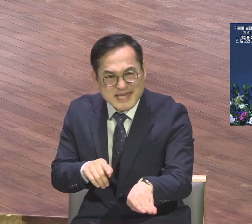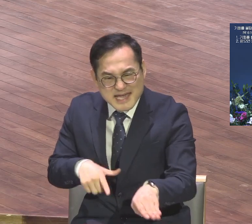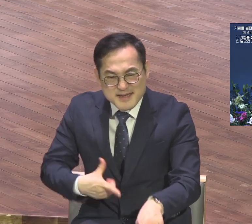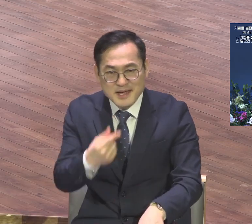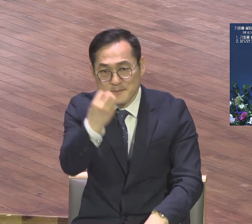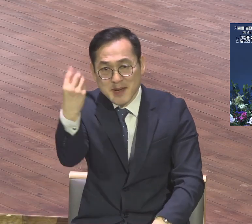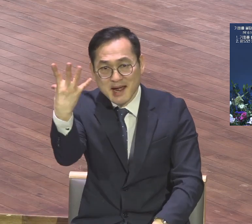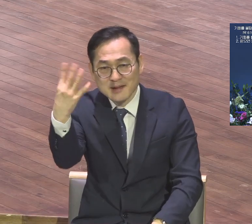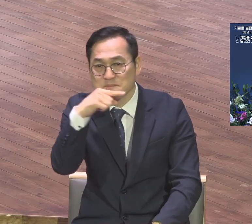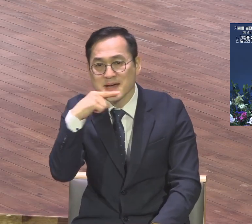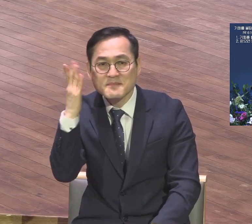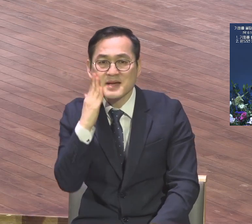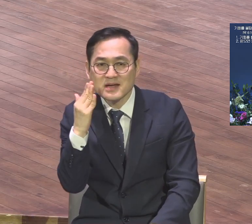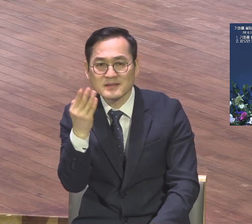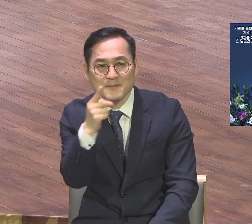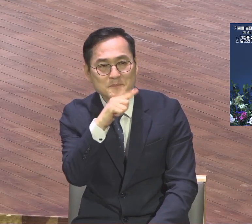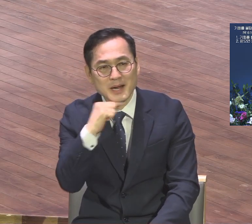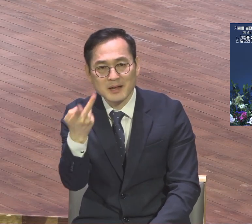의심 많지요.